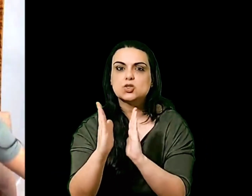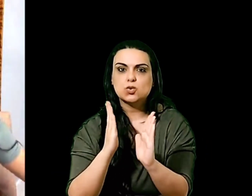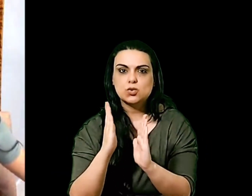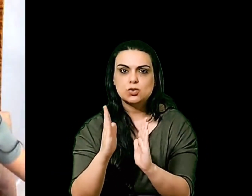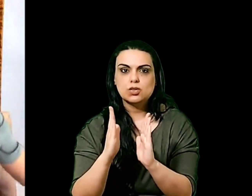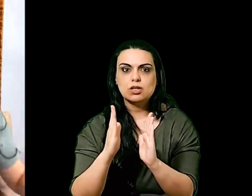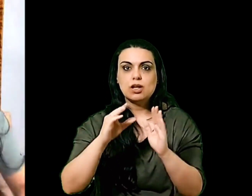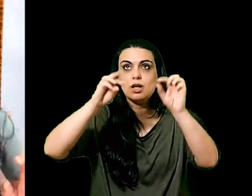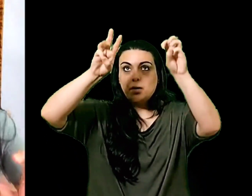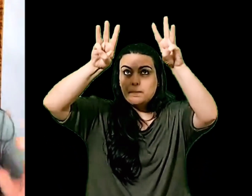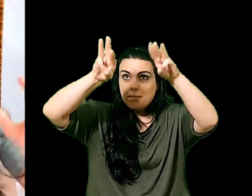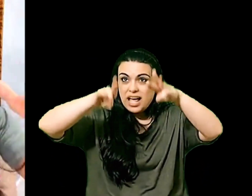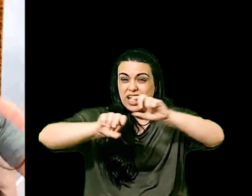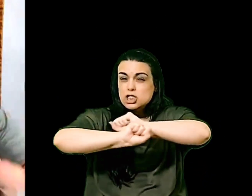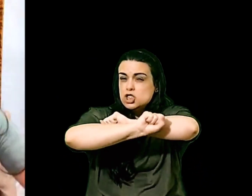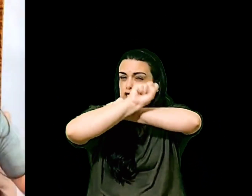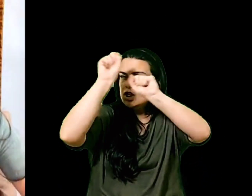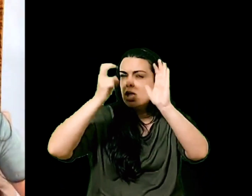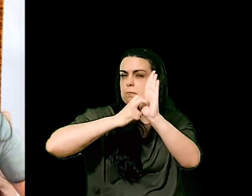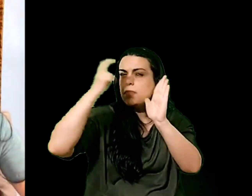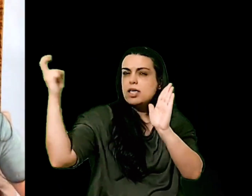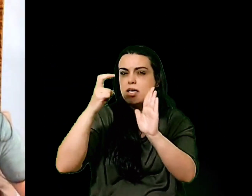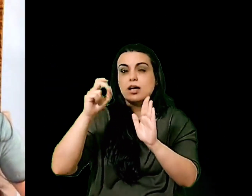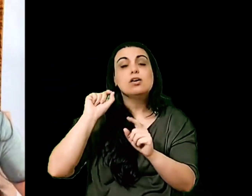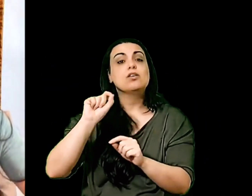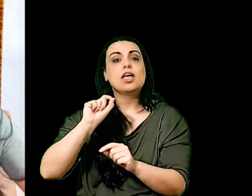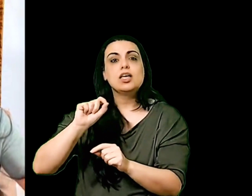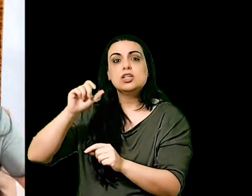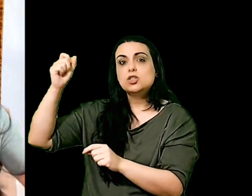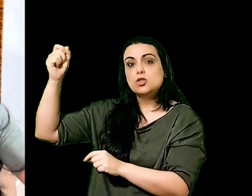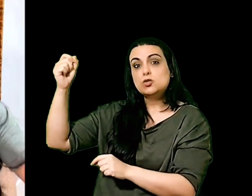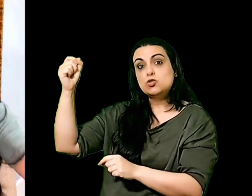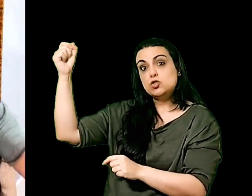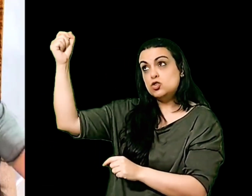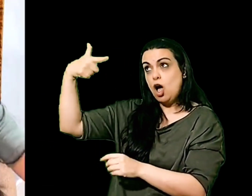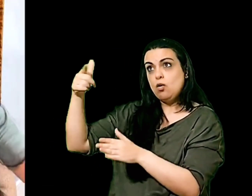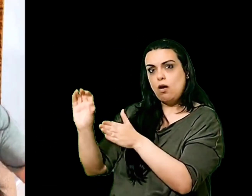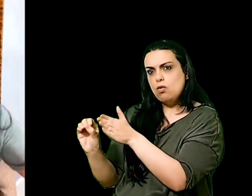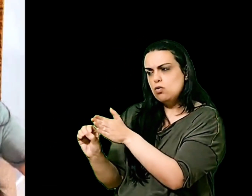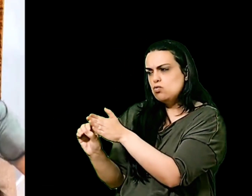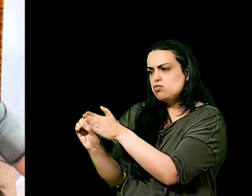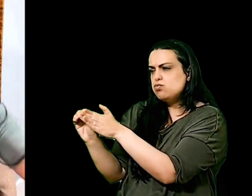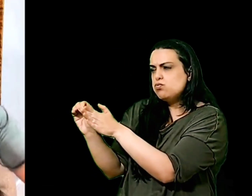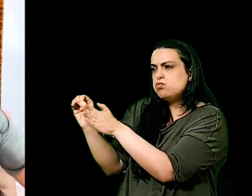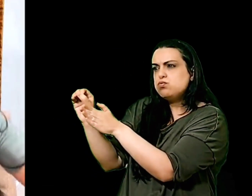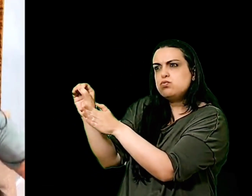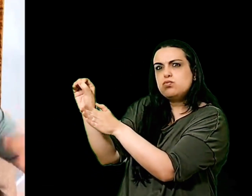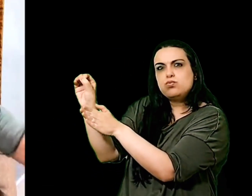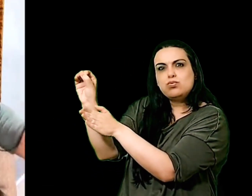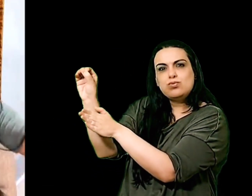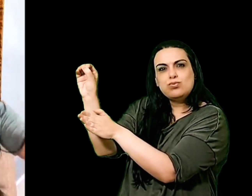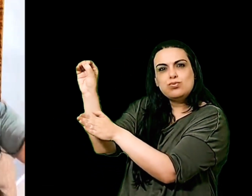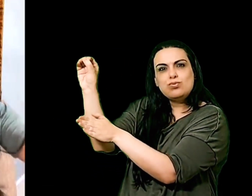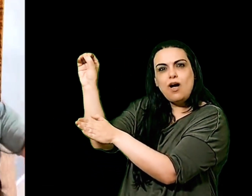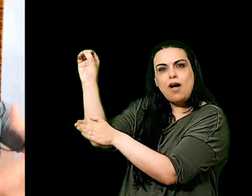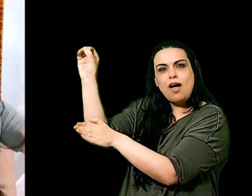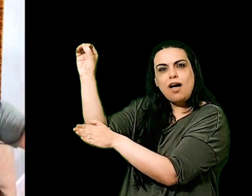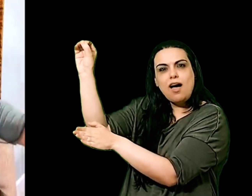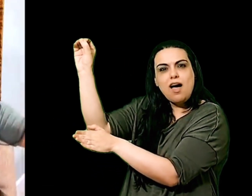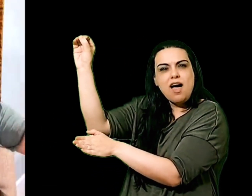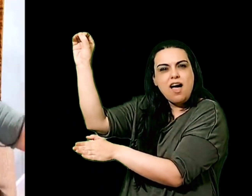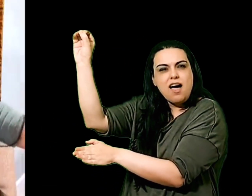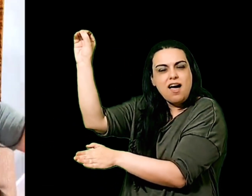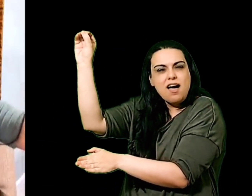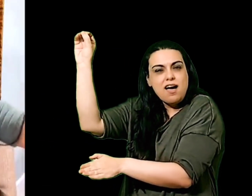prazo. O texto diz que o maná caía pela manhã, e à medida que o sol se levantava e se fortalecia, ou seja, ia